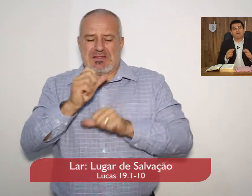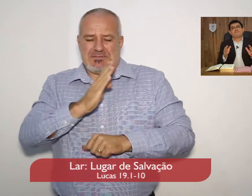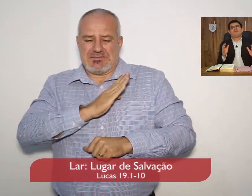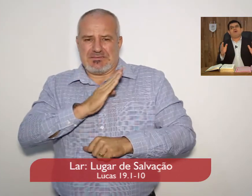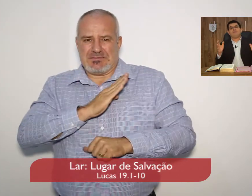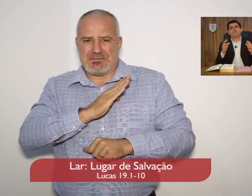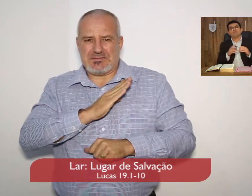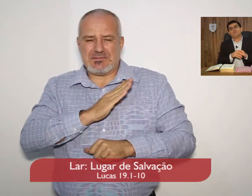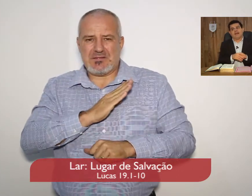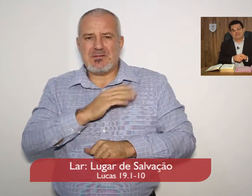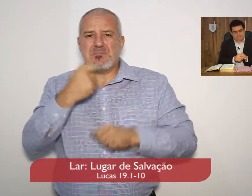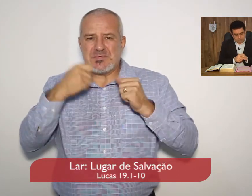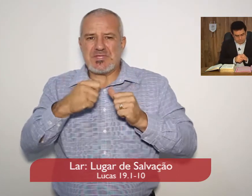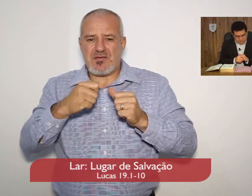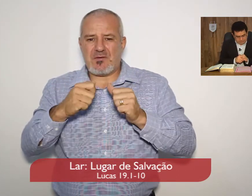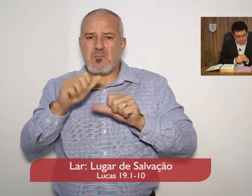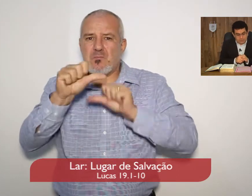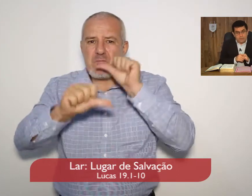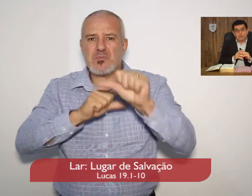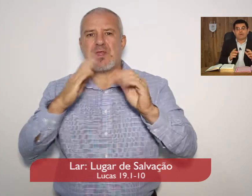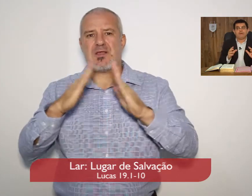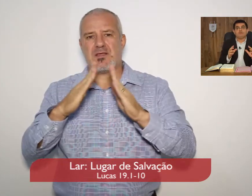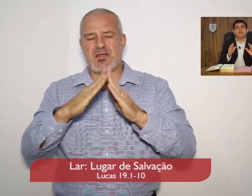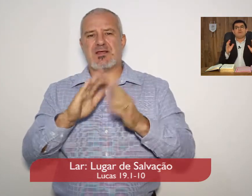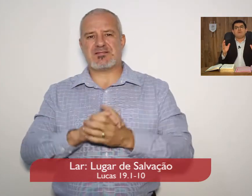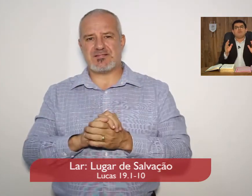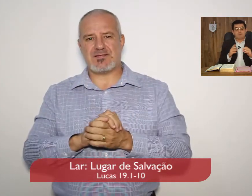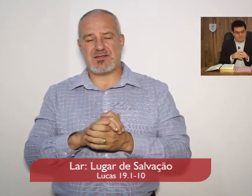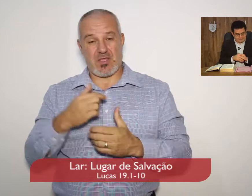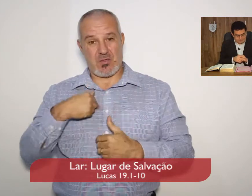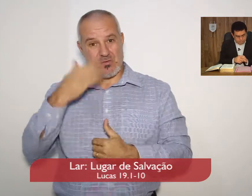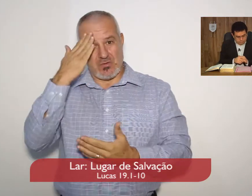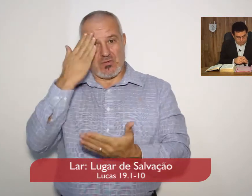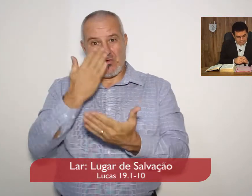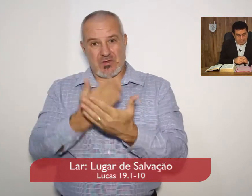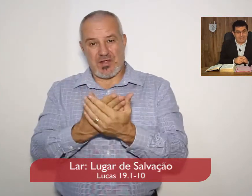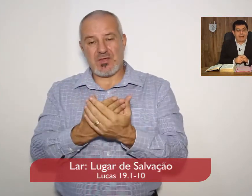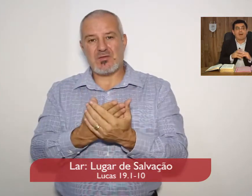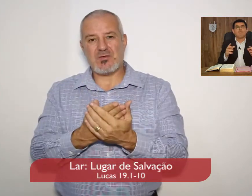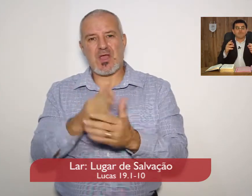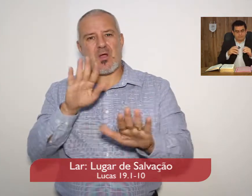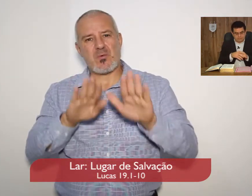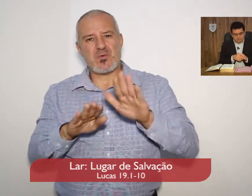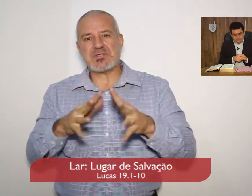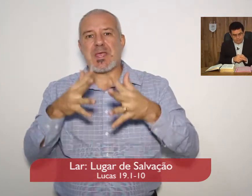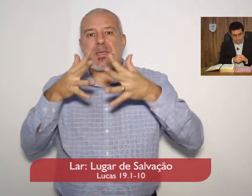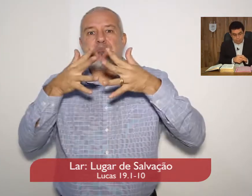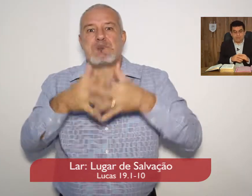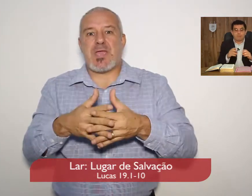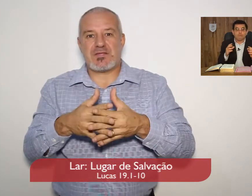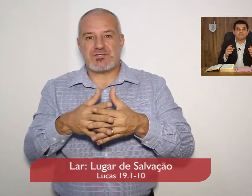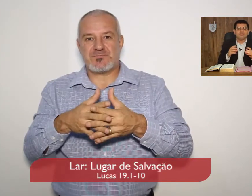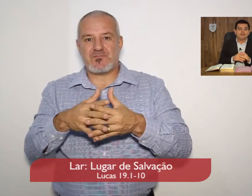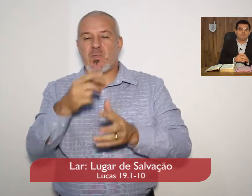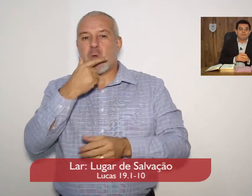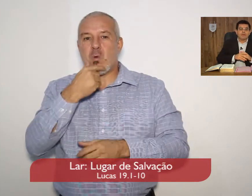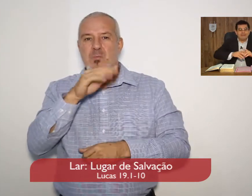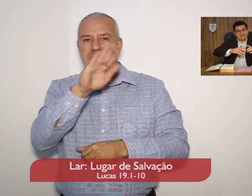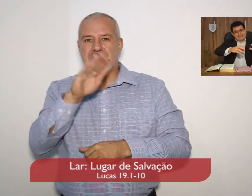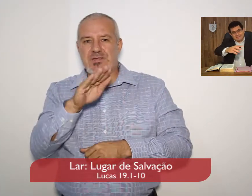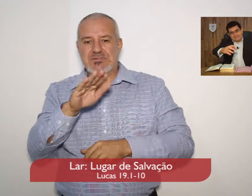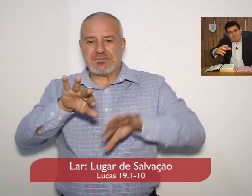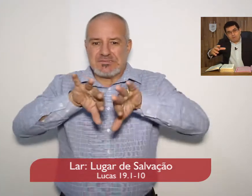lar fosse realmente um lugar de salvação. Eu creio que o primeiro empecilho era a multidão, porque a